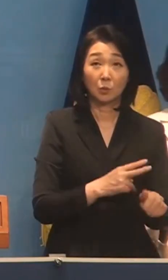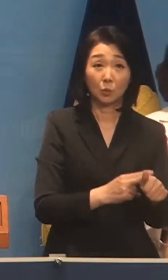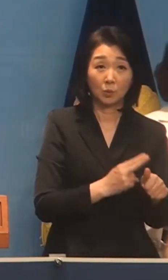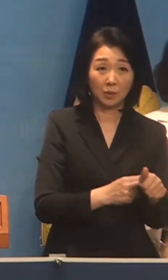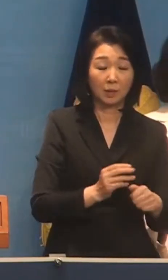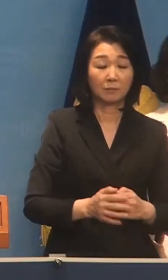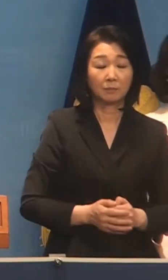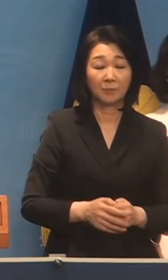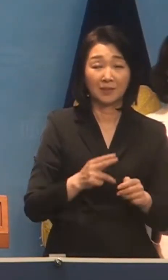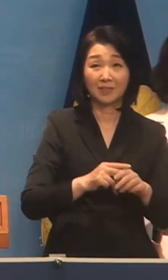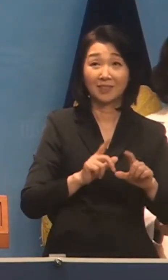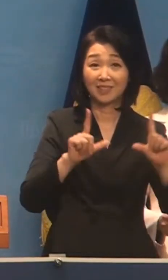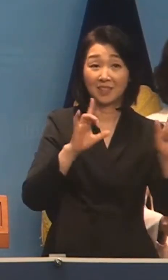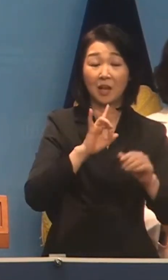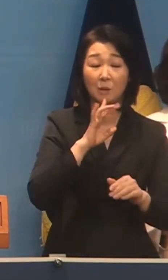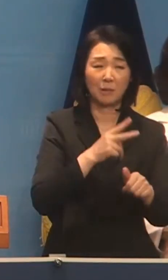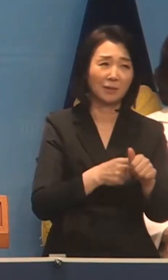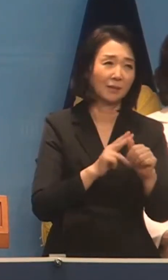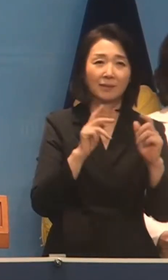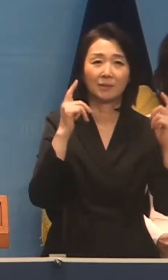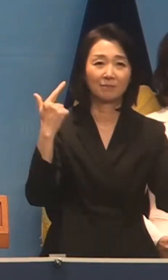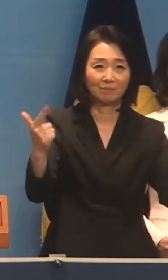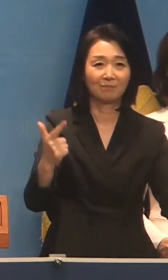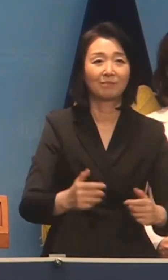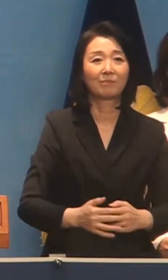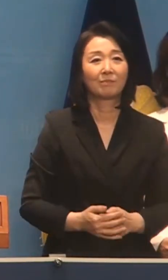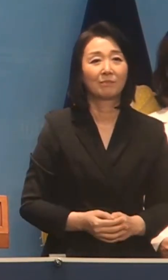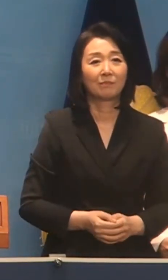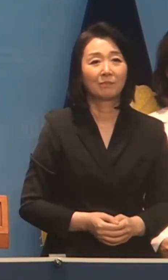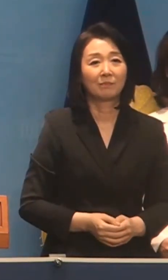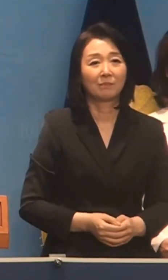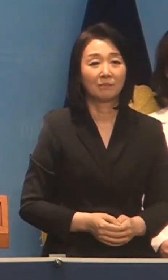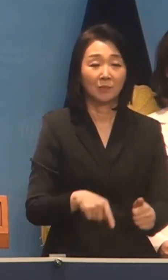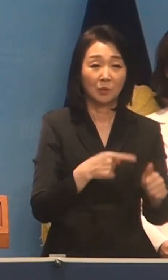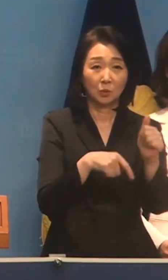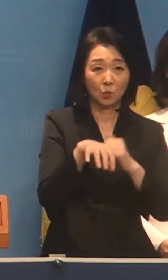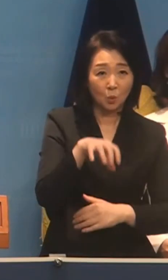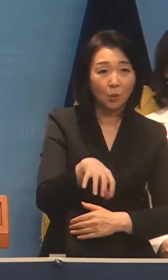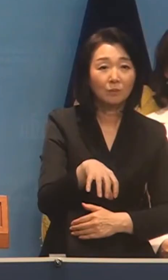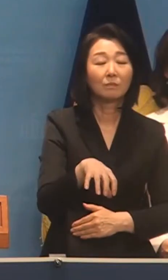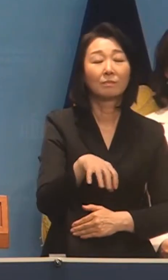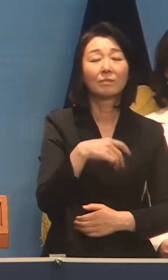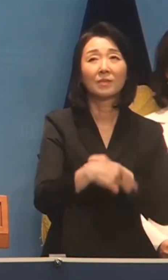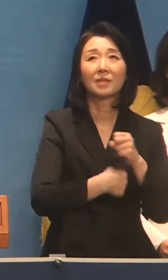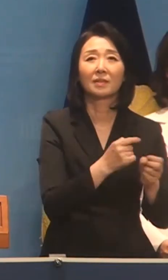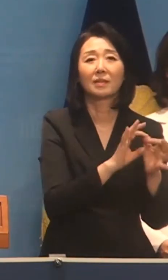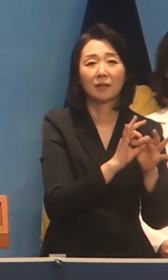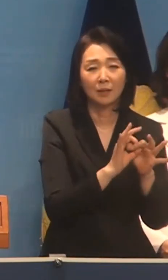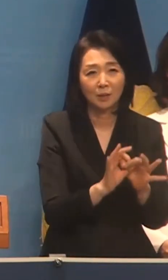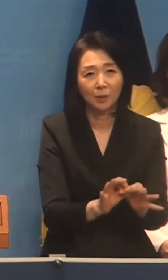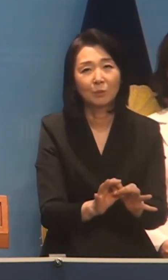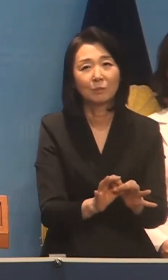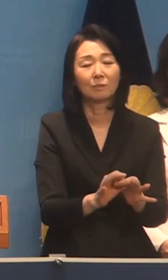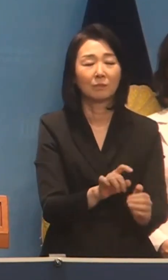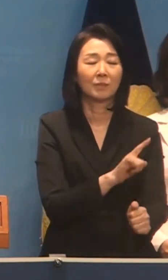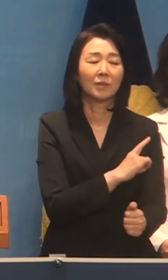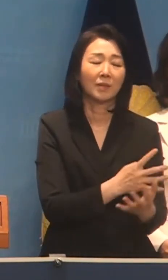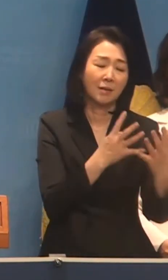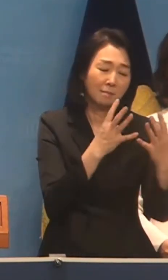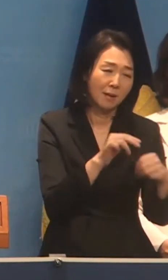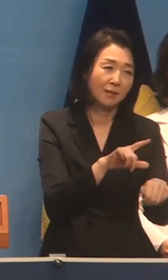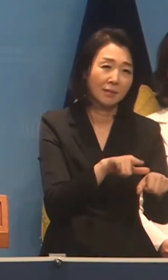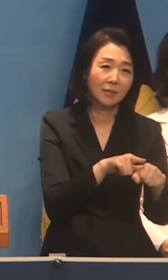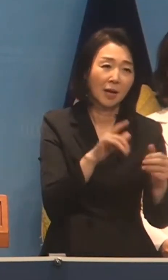교사들은 스승의 날만 스승이 아닙니다. 교육 현장에서 1년 내내 가장 많은